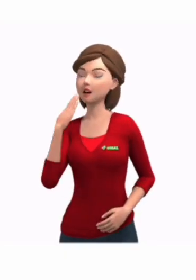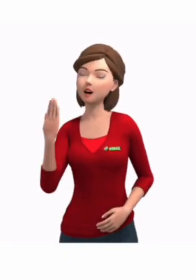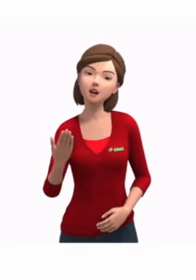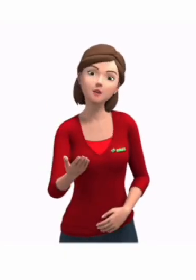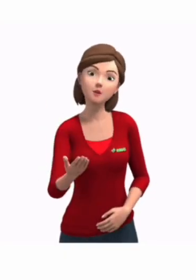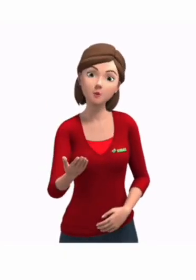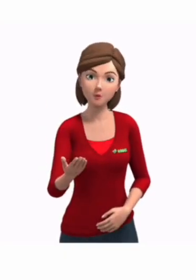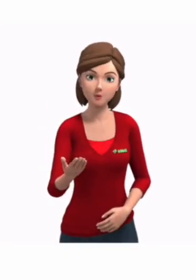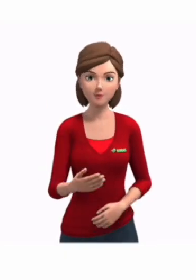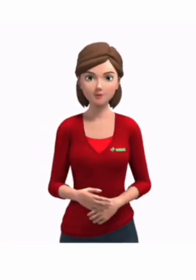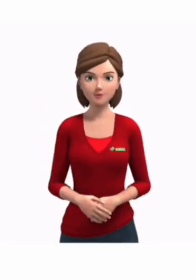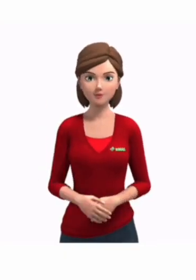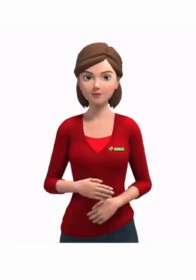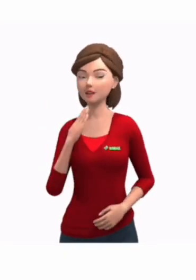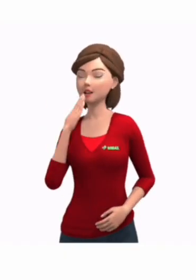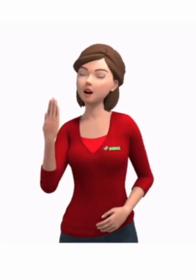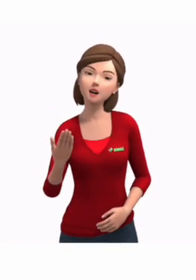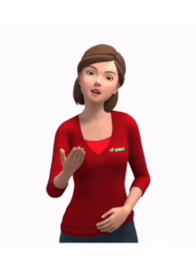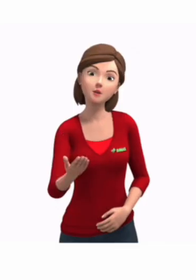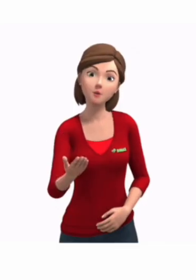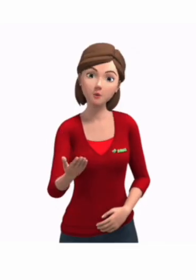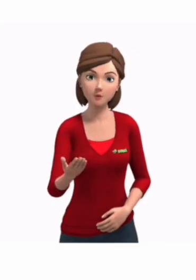La salle.